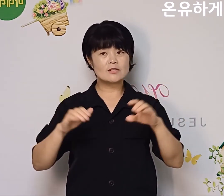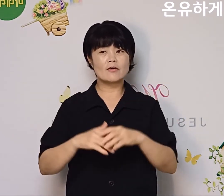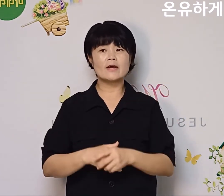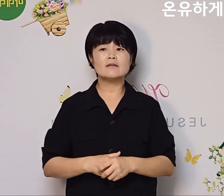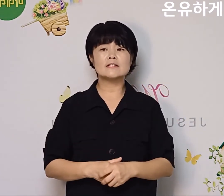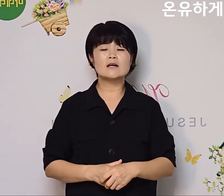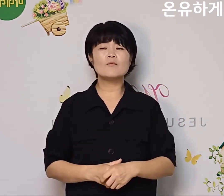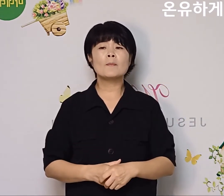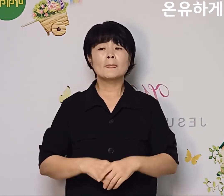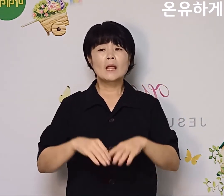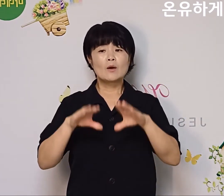거예요. 그래서